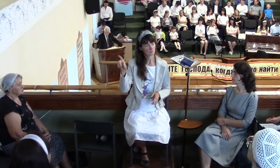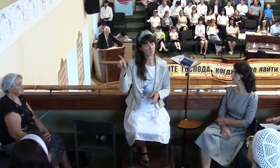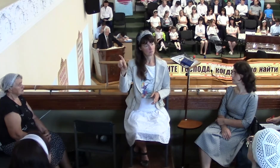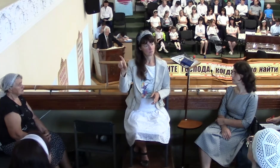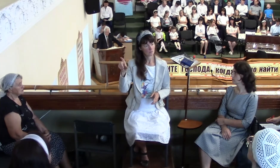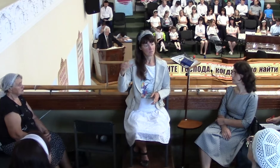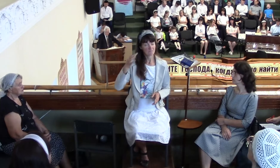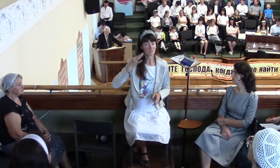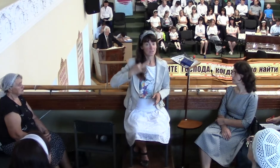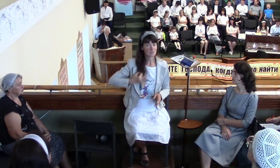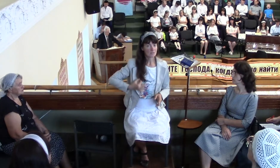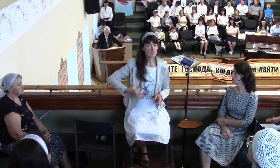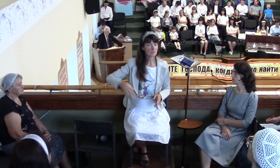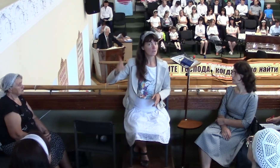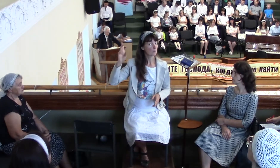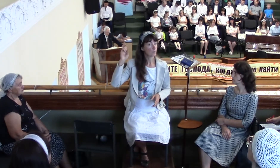Сын Божий